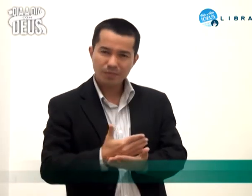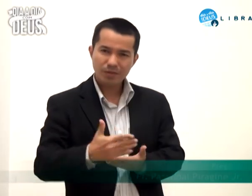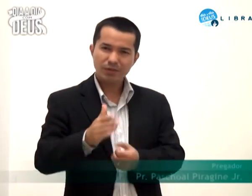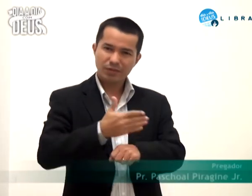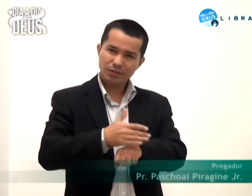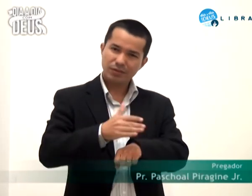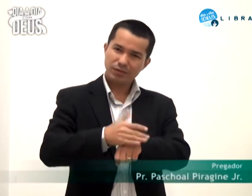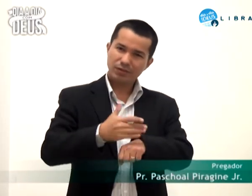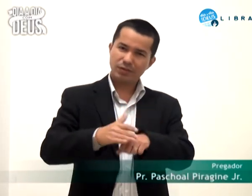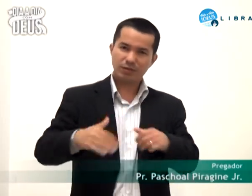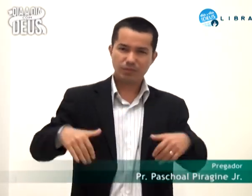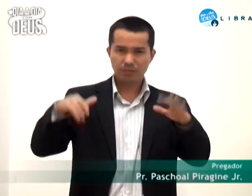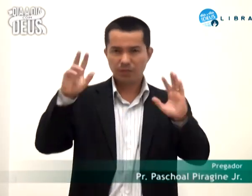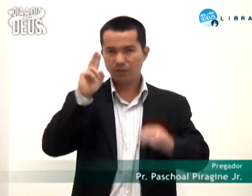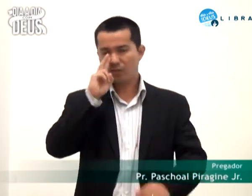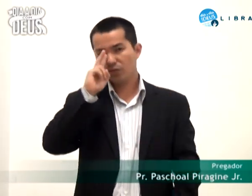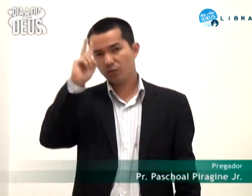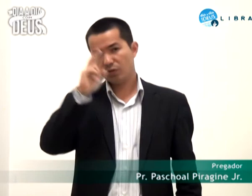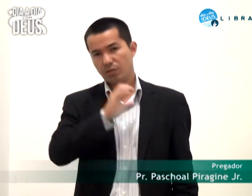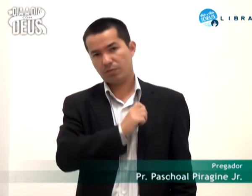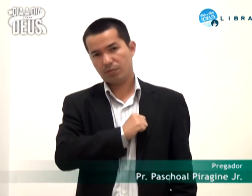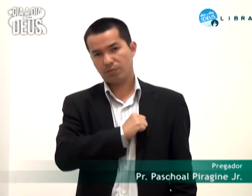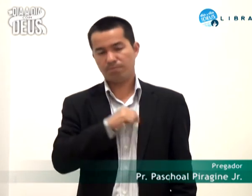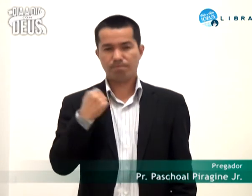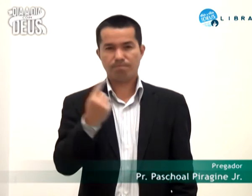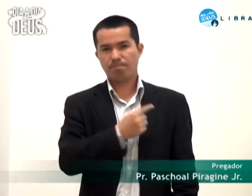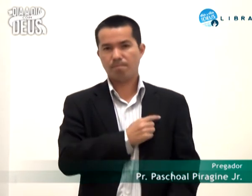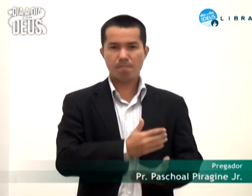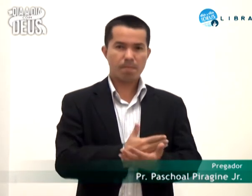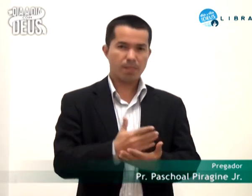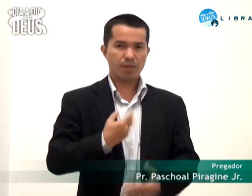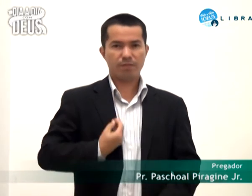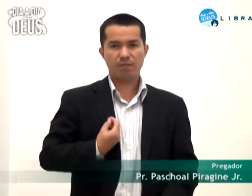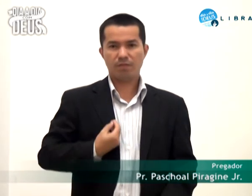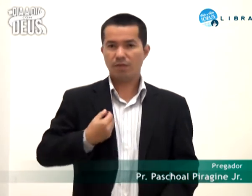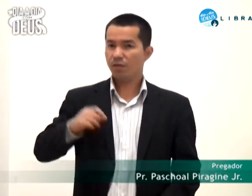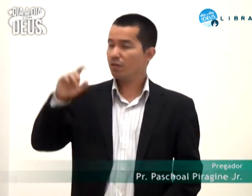o Todo-Poderoso. Então, quando a gente começa a fazer